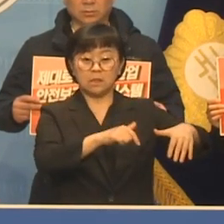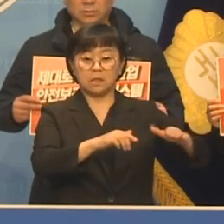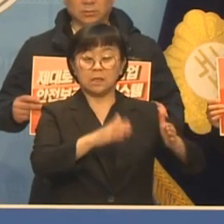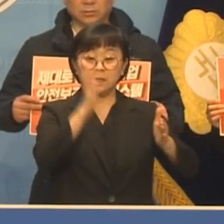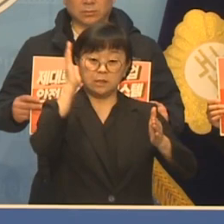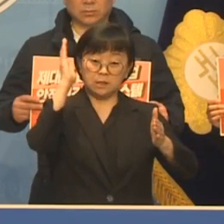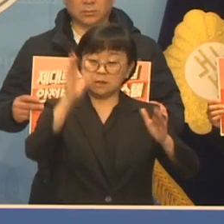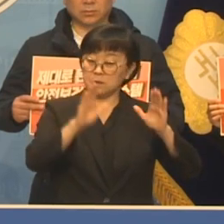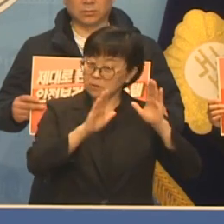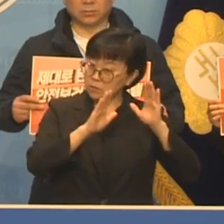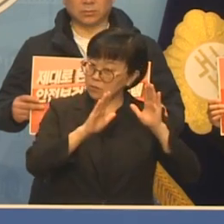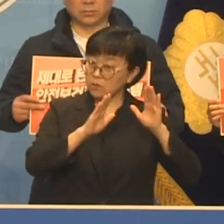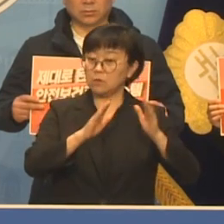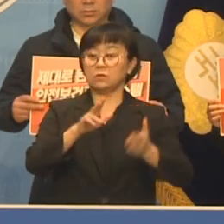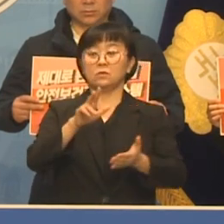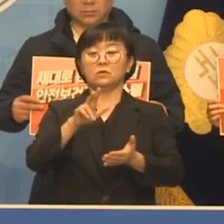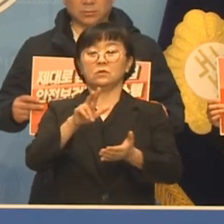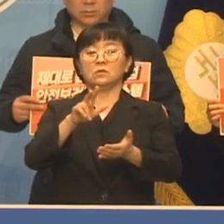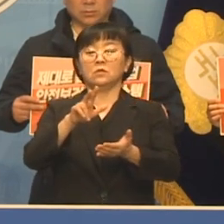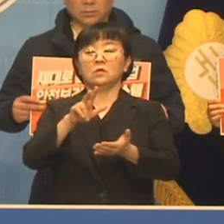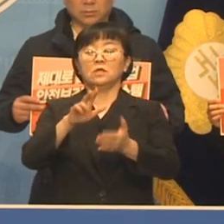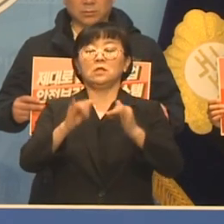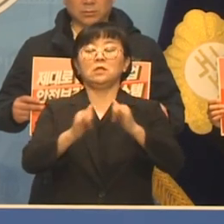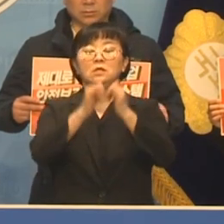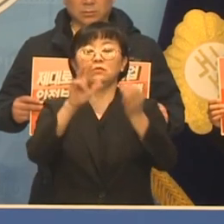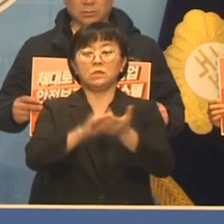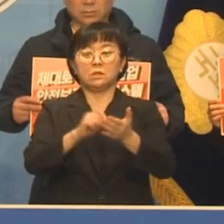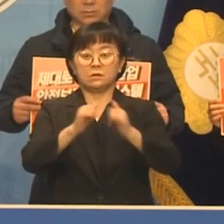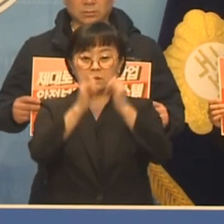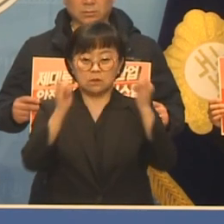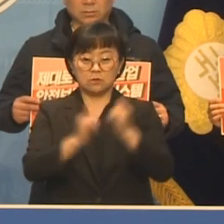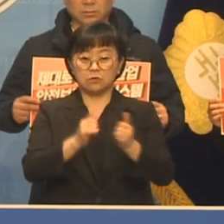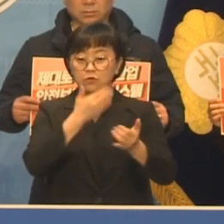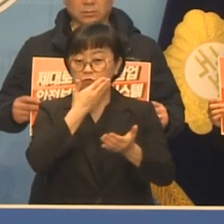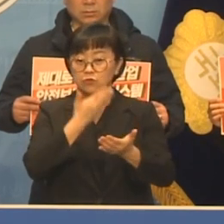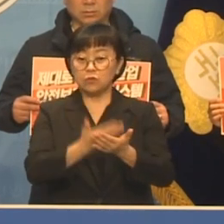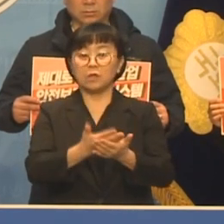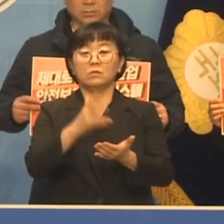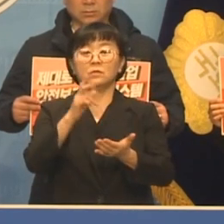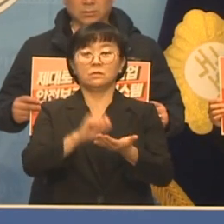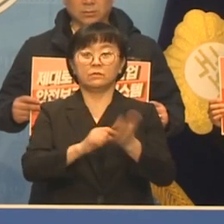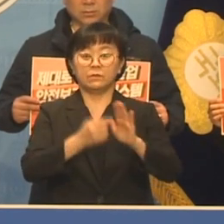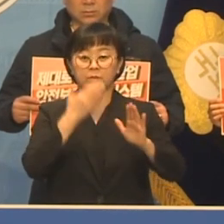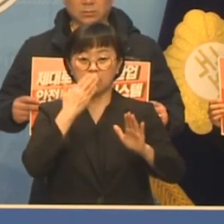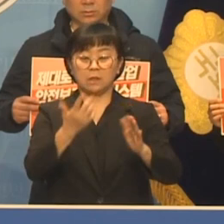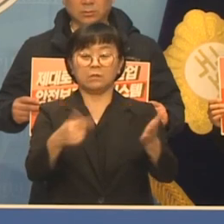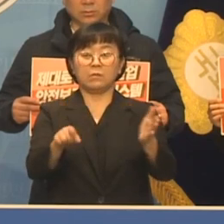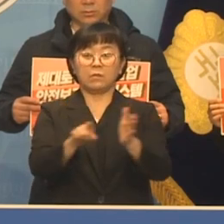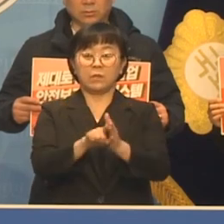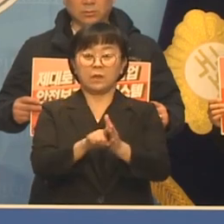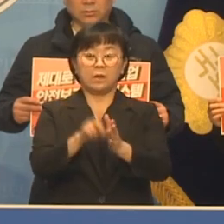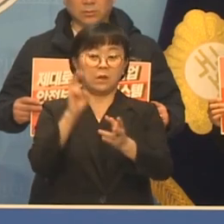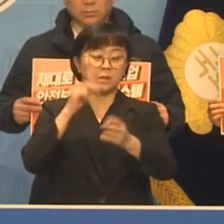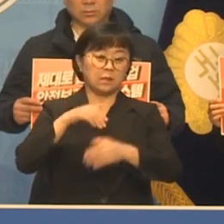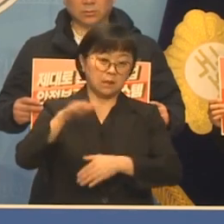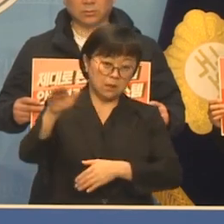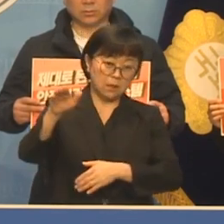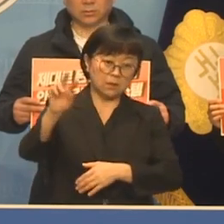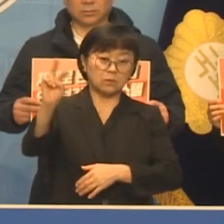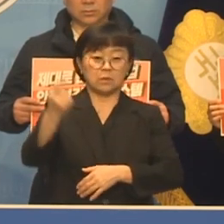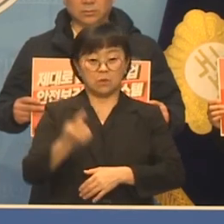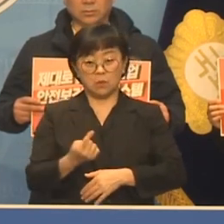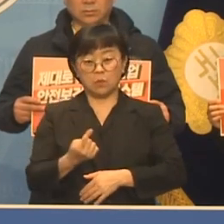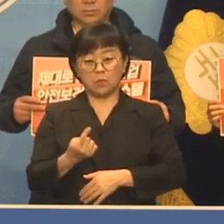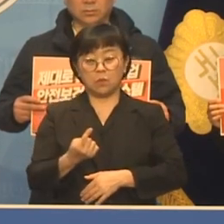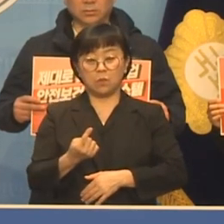귀담아 들어주시고 이 문제가 사회적으로 정말 중요한 이슈가 될 수 있고 그래서 출근했다 퇴근하는 노동자가